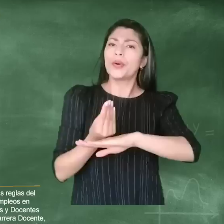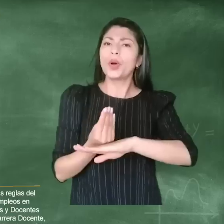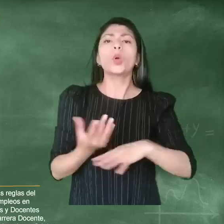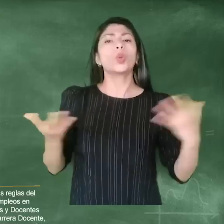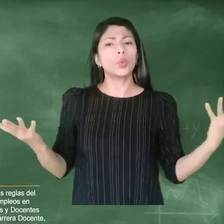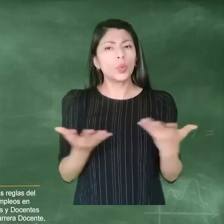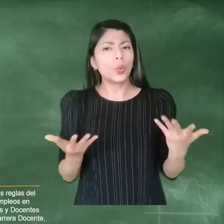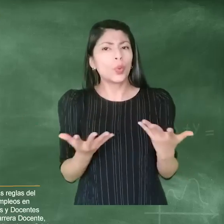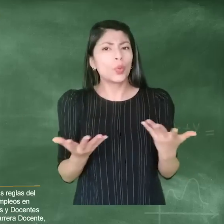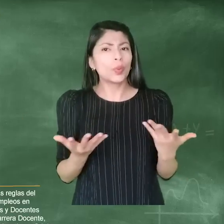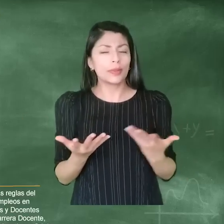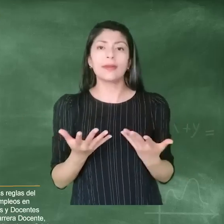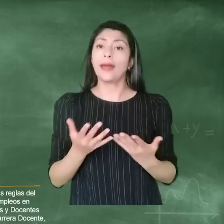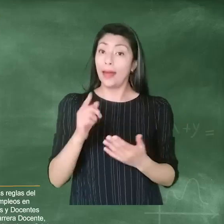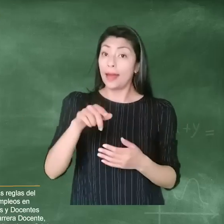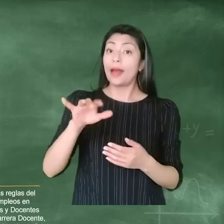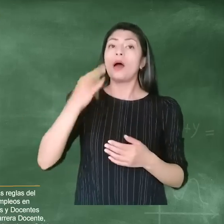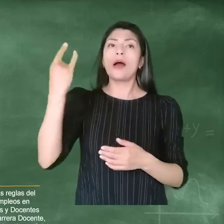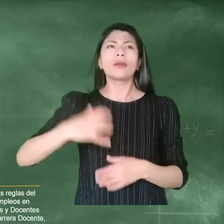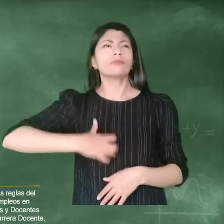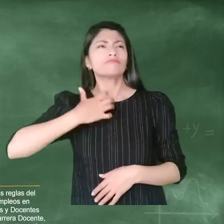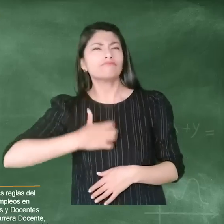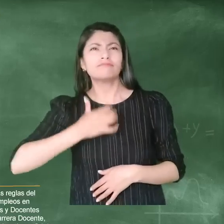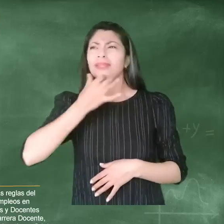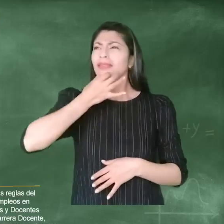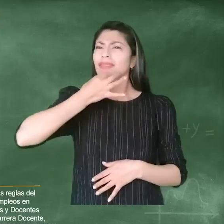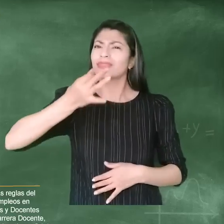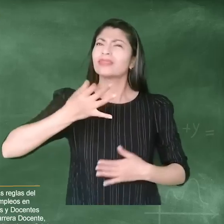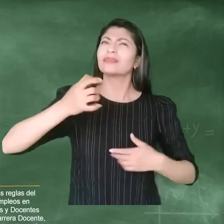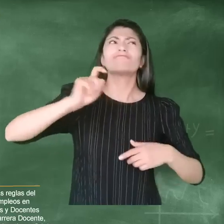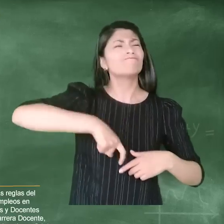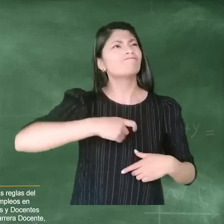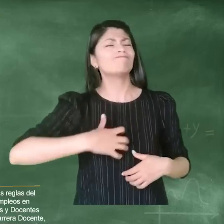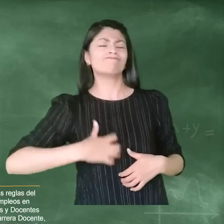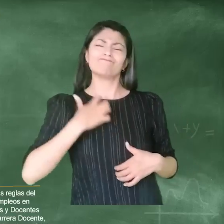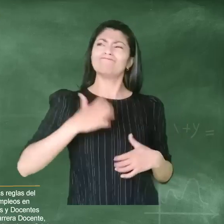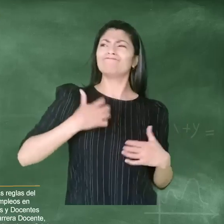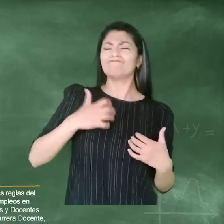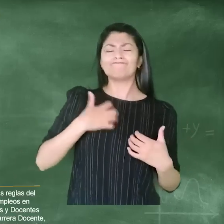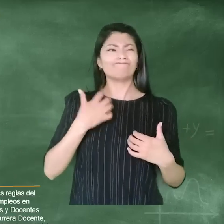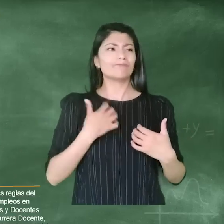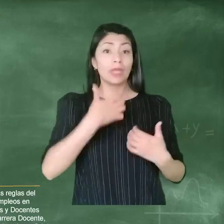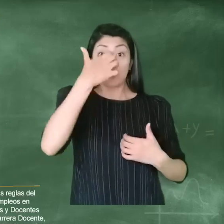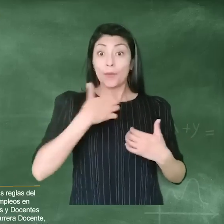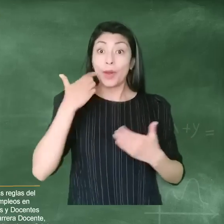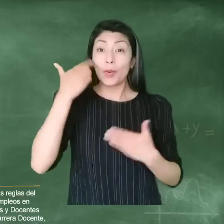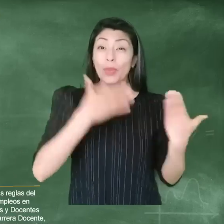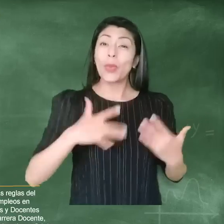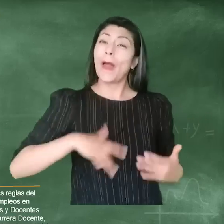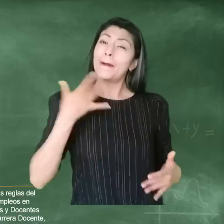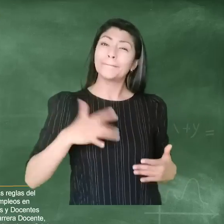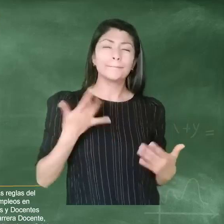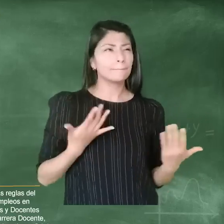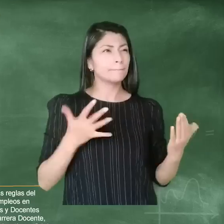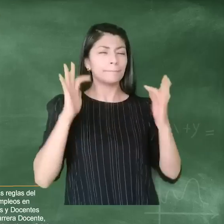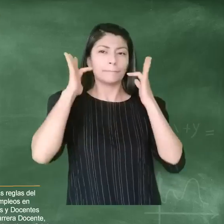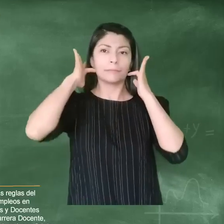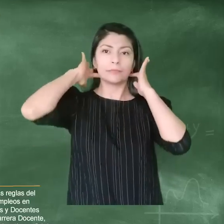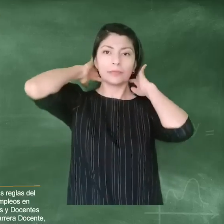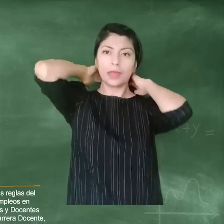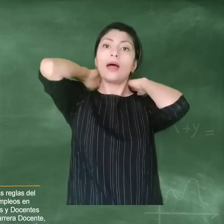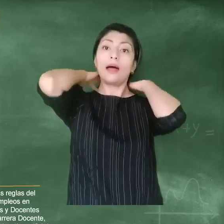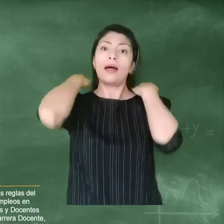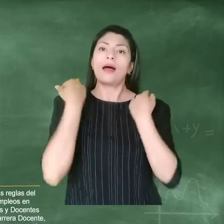resultados de la prueba de valoración de antecedentes, y para las reclamaciones que tales resultados generen frente a esta prueba,